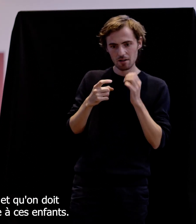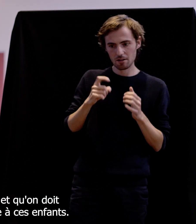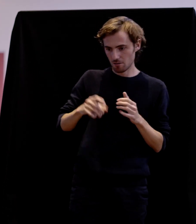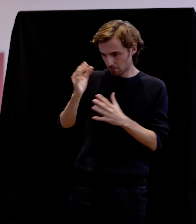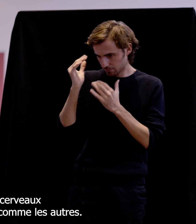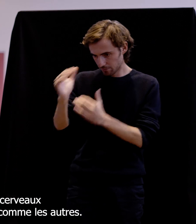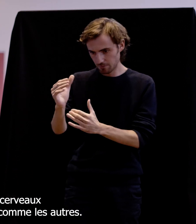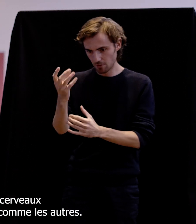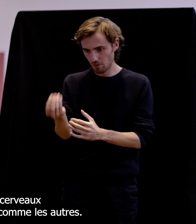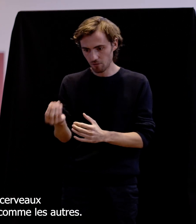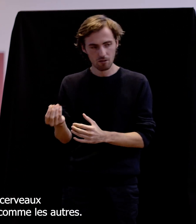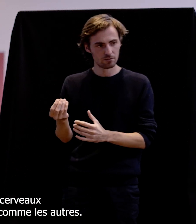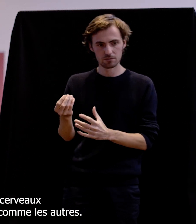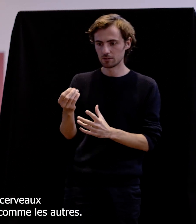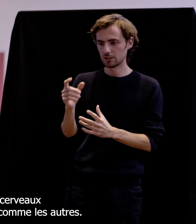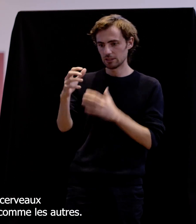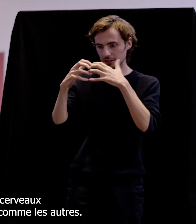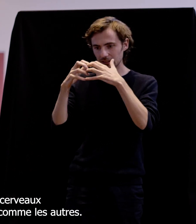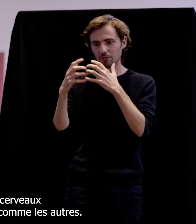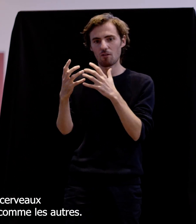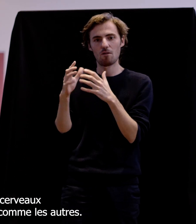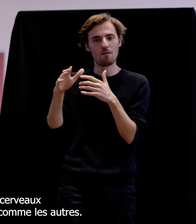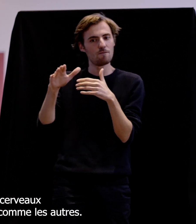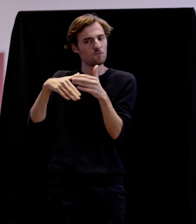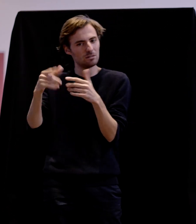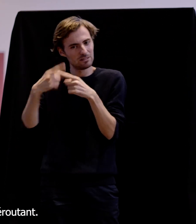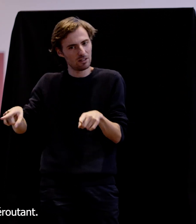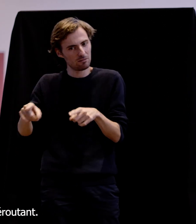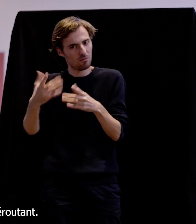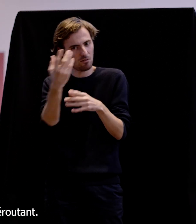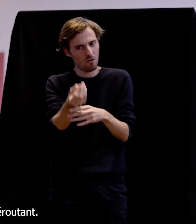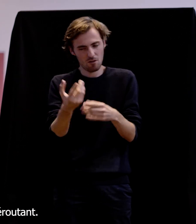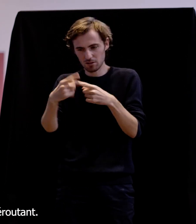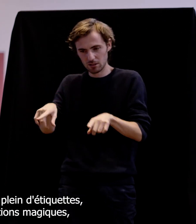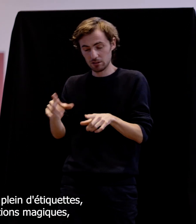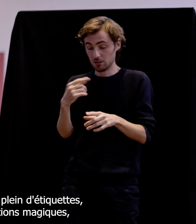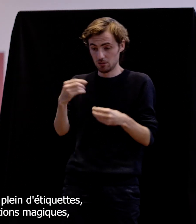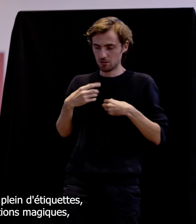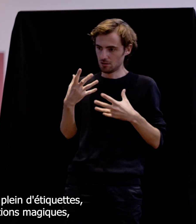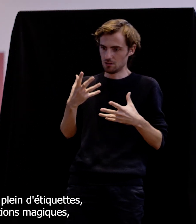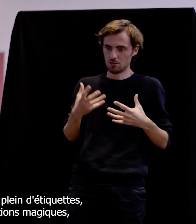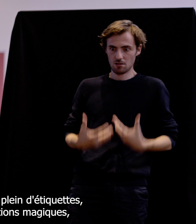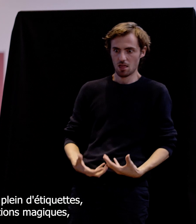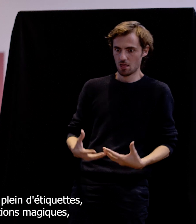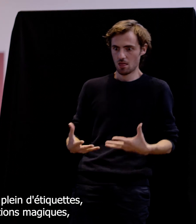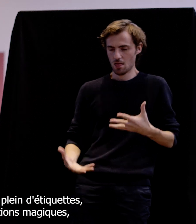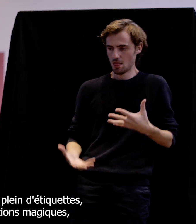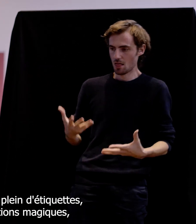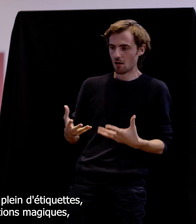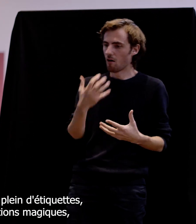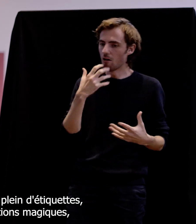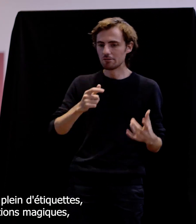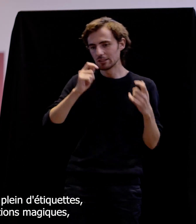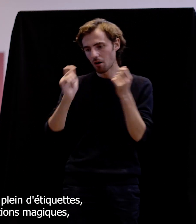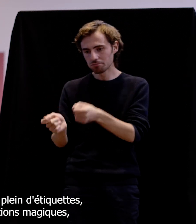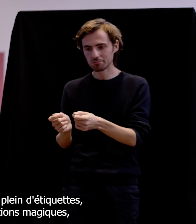ces enfants. Ils ont leur cerveau qui ne fonctionne pas comme les autres. C'est très déroutant. On a envie de mettre plein d'étiquettes. On